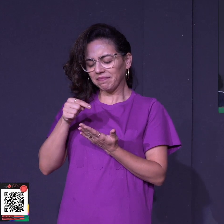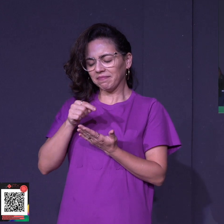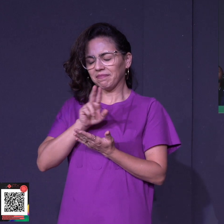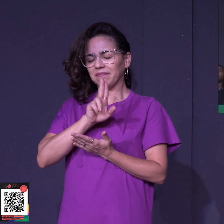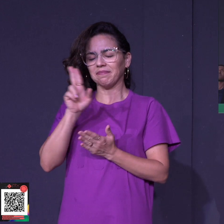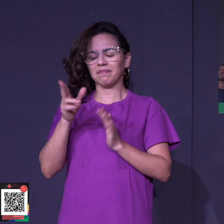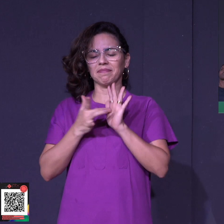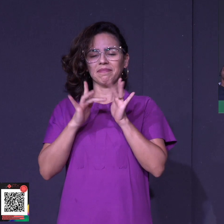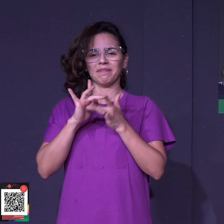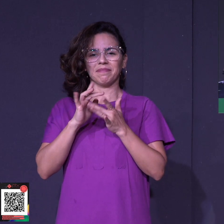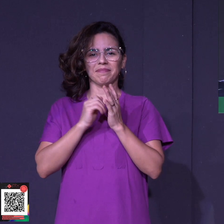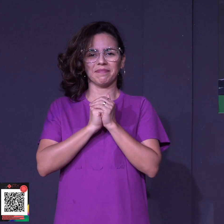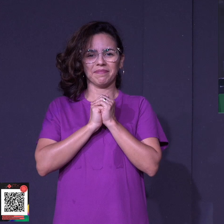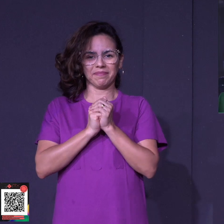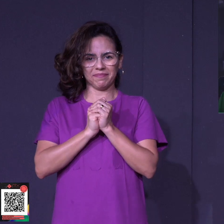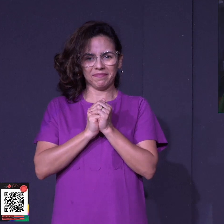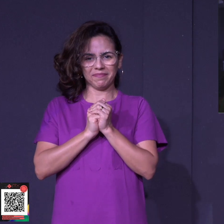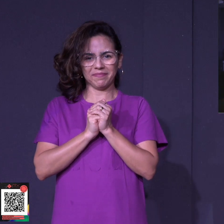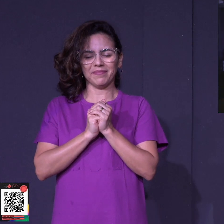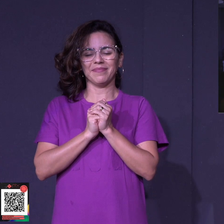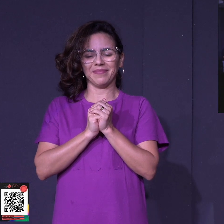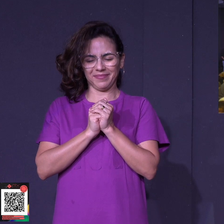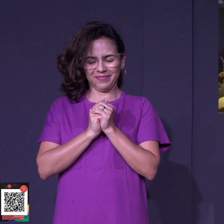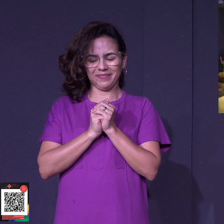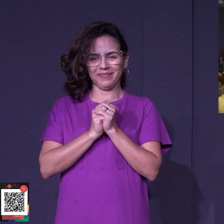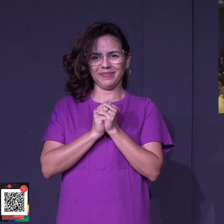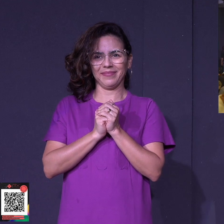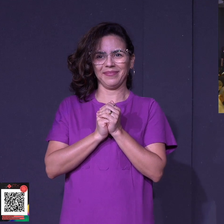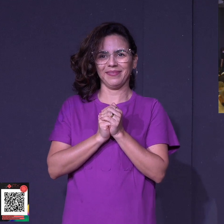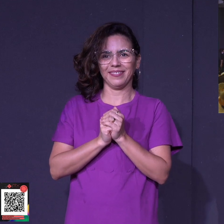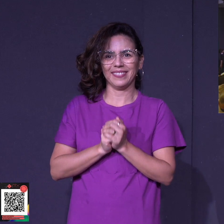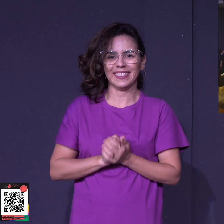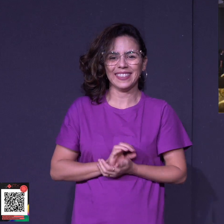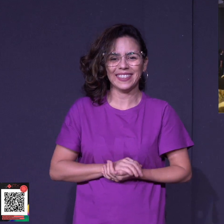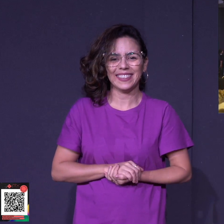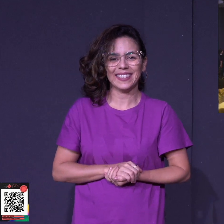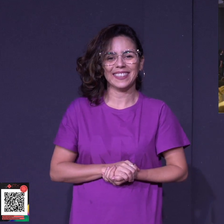amém? Você pode se assentar.